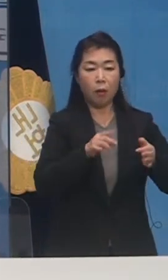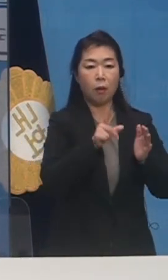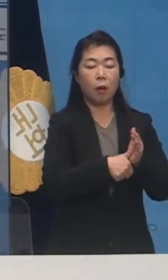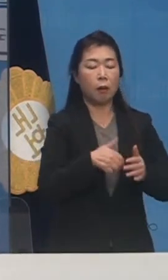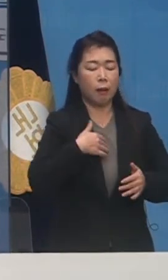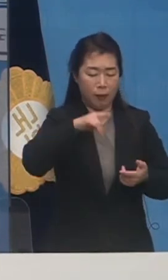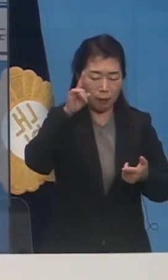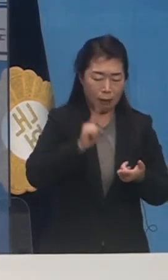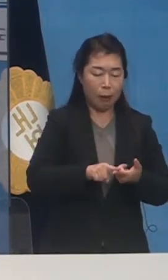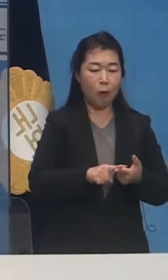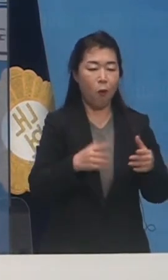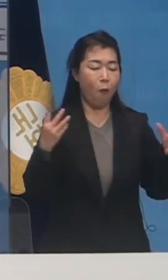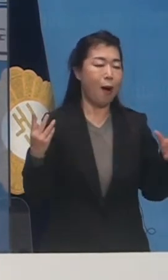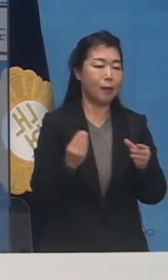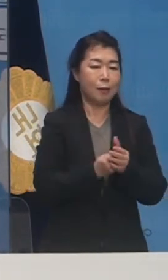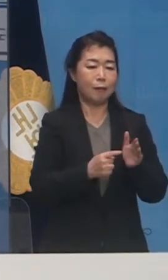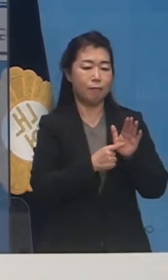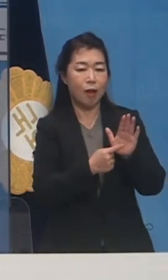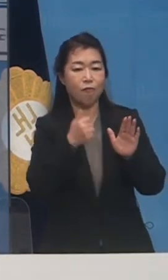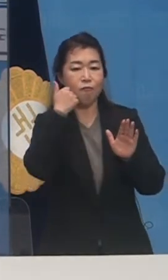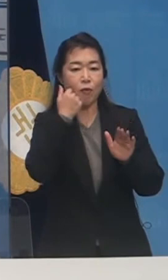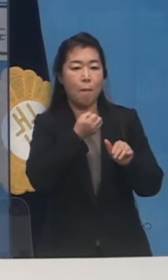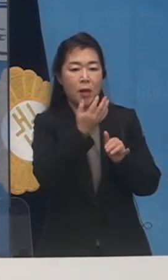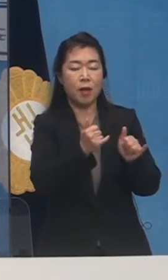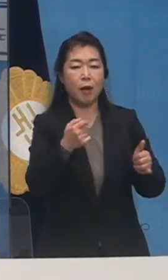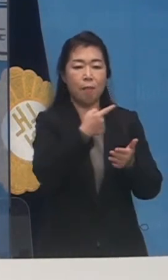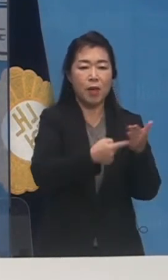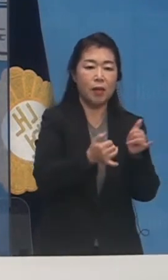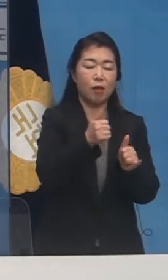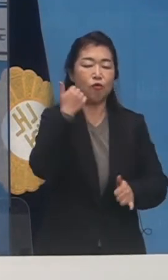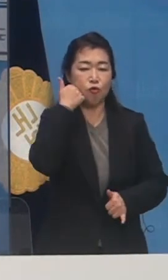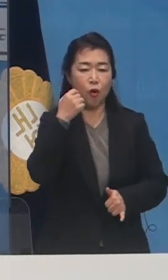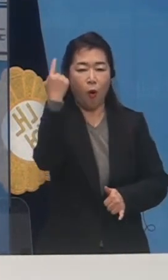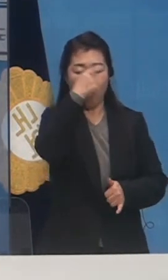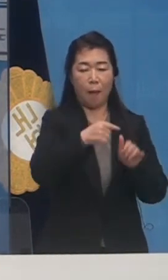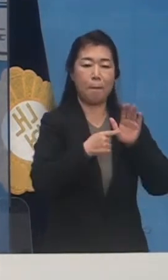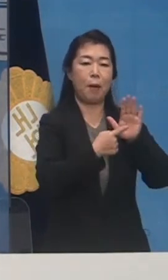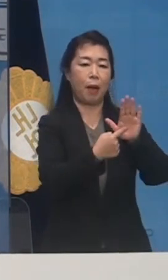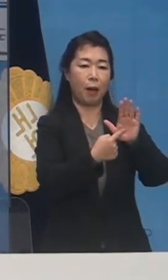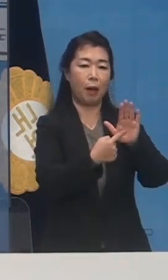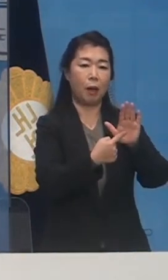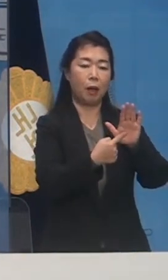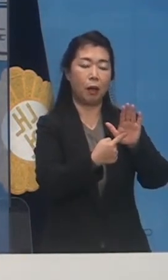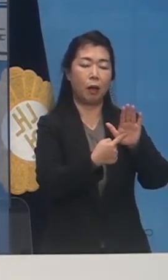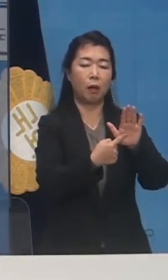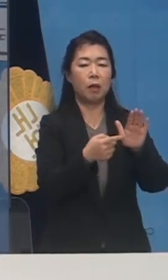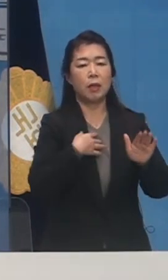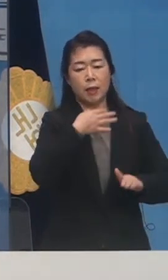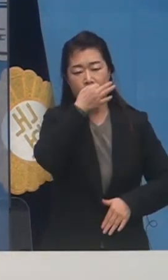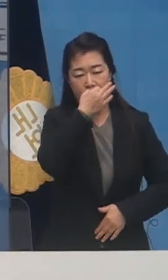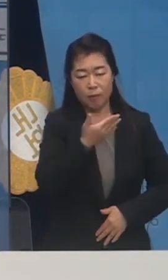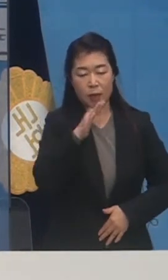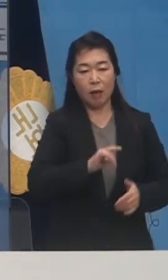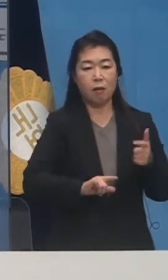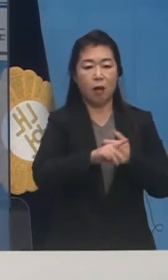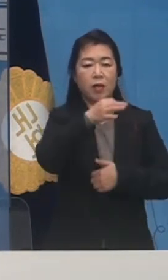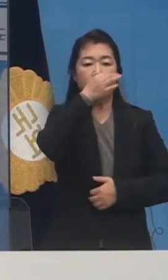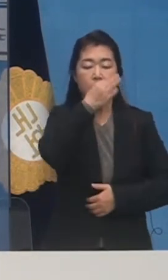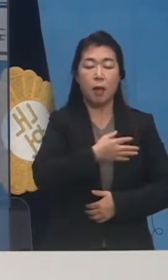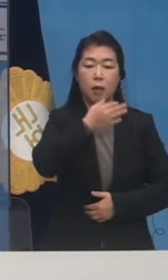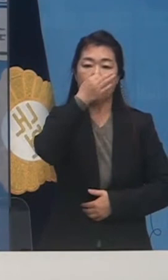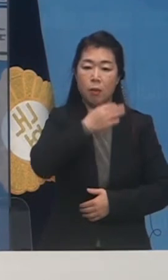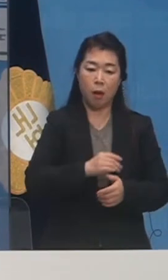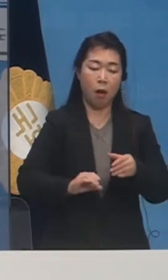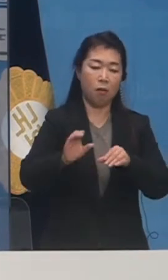저는 고스란히 신분이 노출되었습니다. 안 그래도 힘든데 더 힘든 일들이